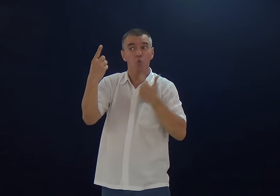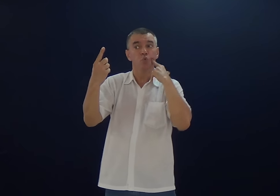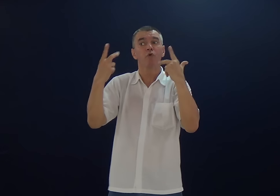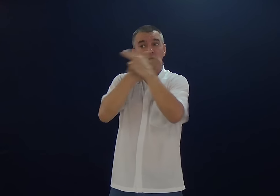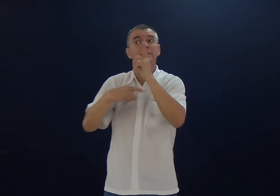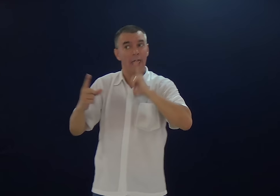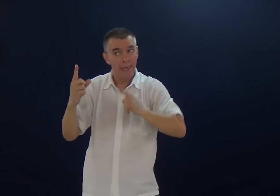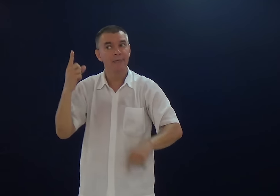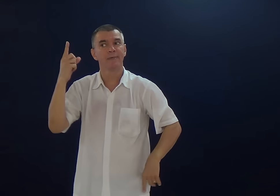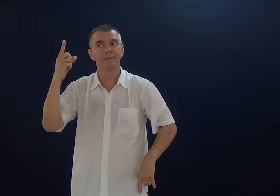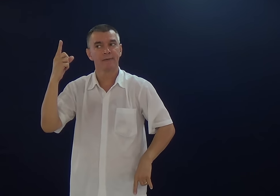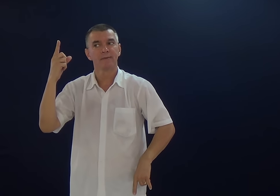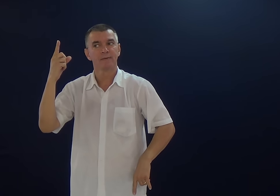São Paulo me